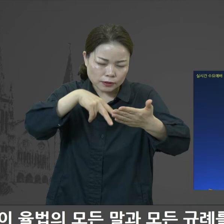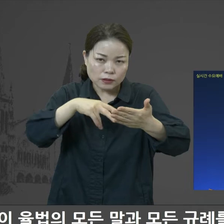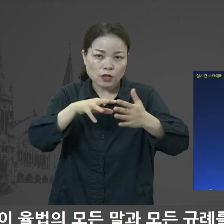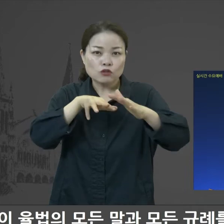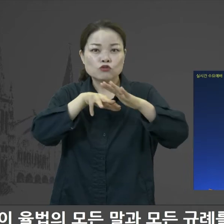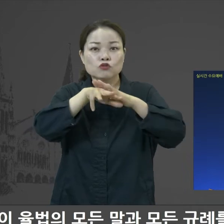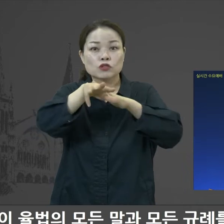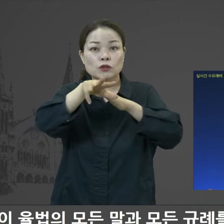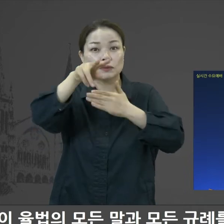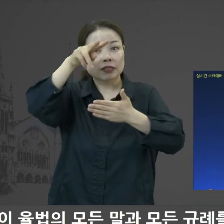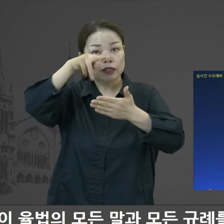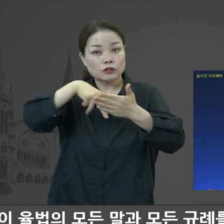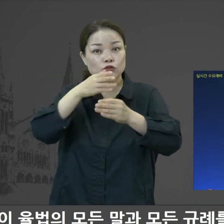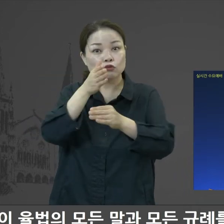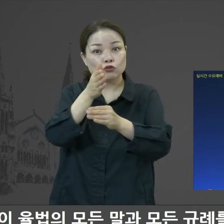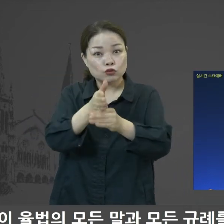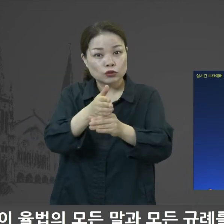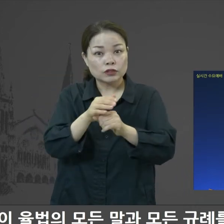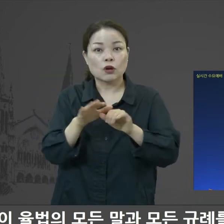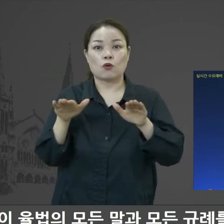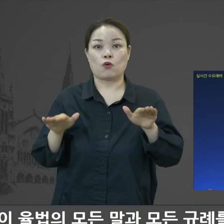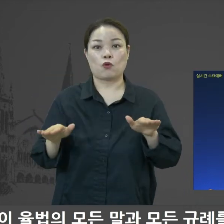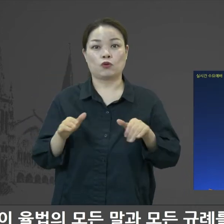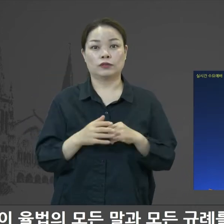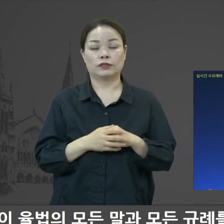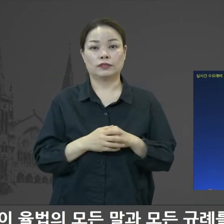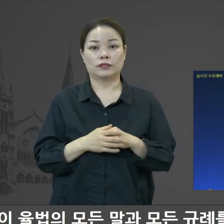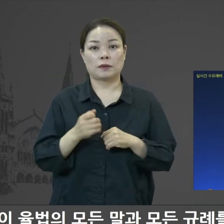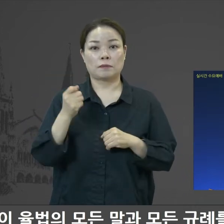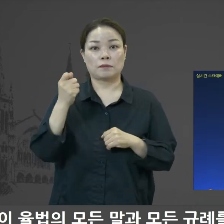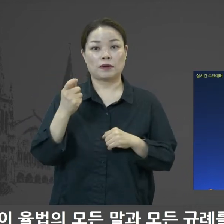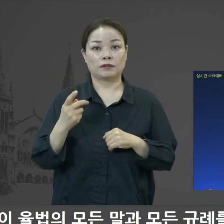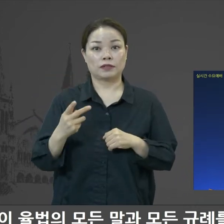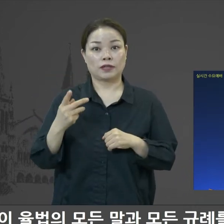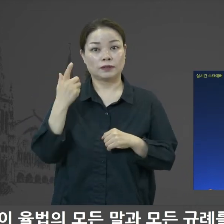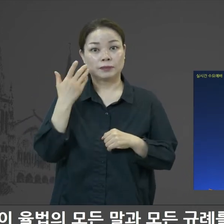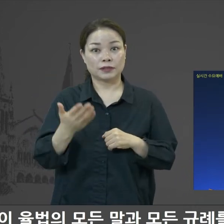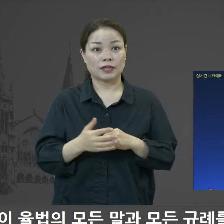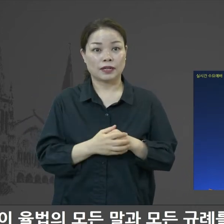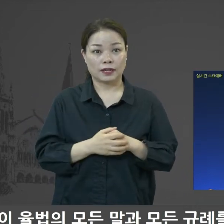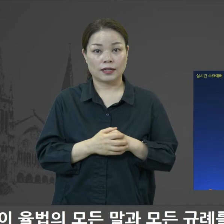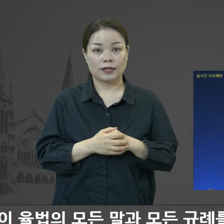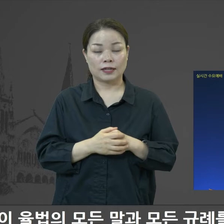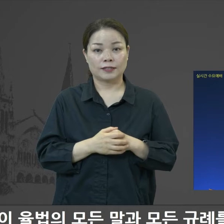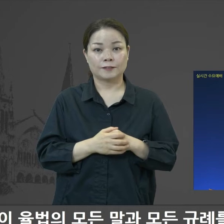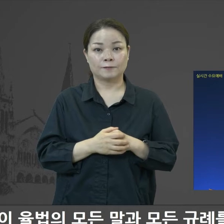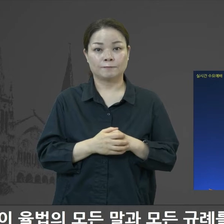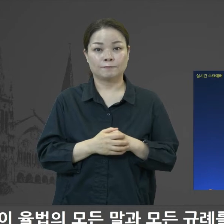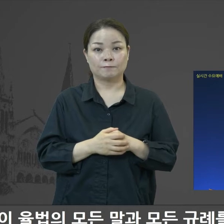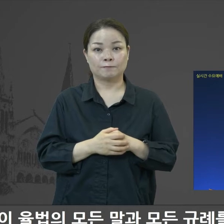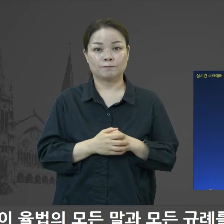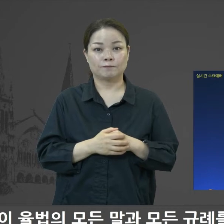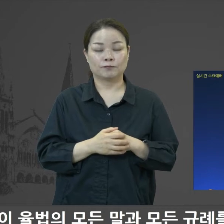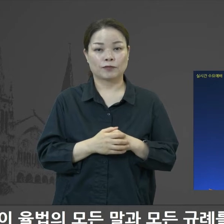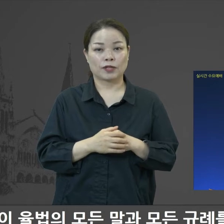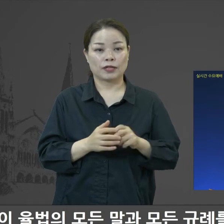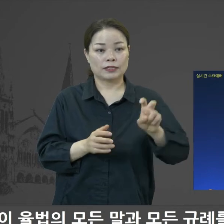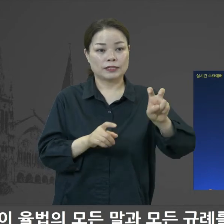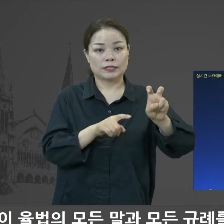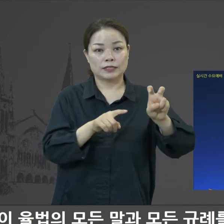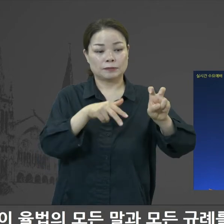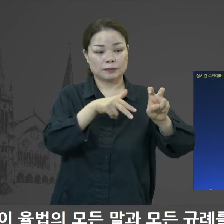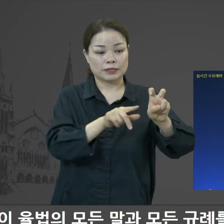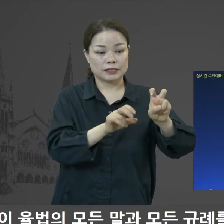출애굽기 계속 읽고 계실 텐데, 이제 오늘 몇 장부터 몇 장입니까? 네, 잘 읽고 계시네.